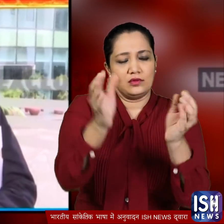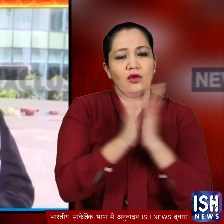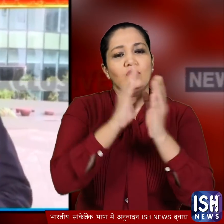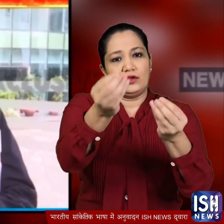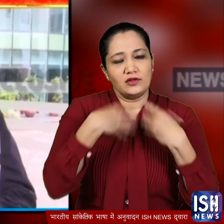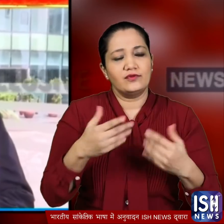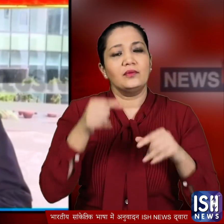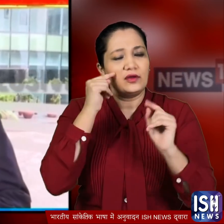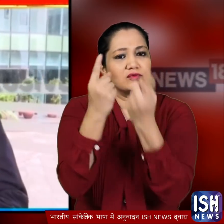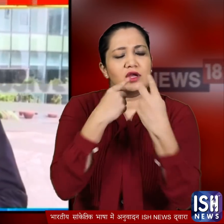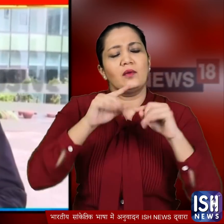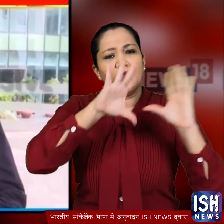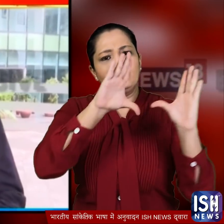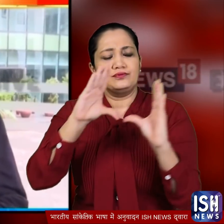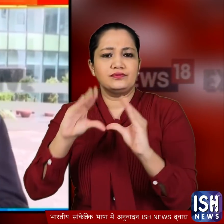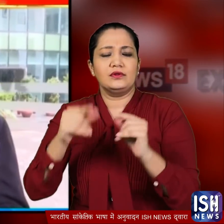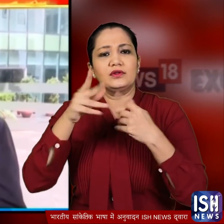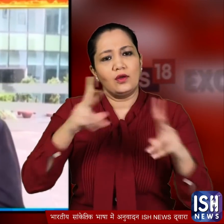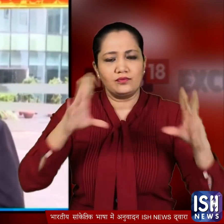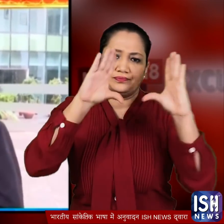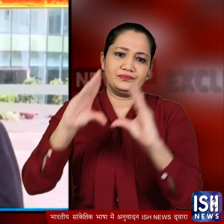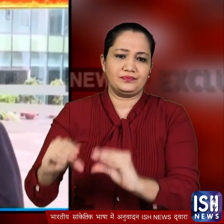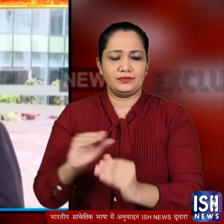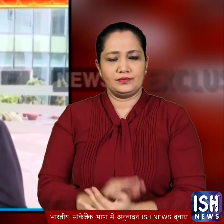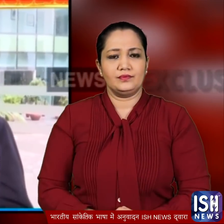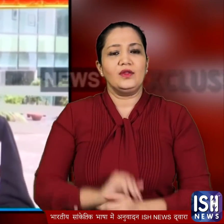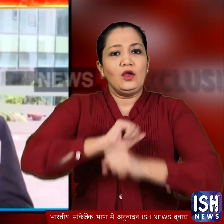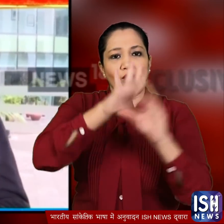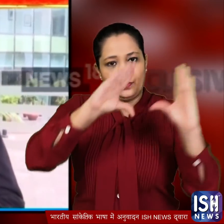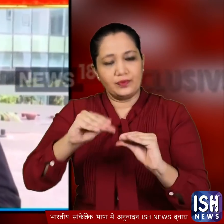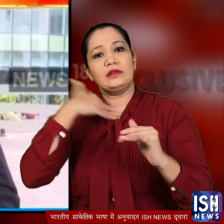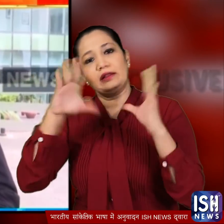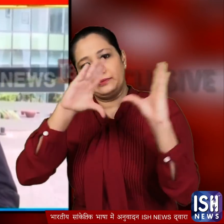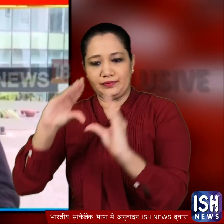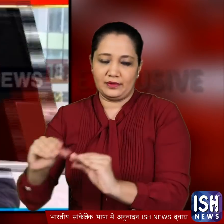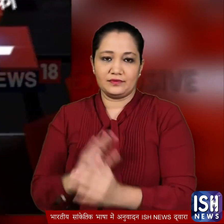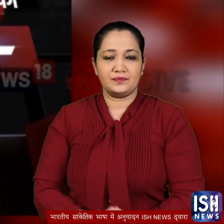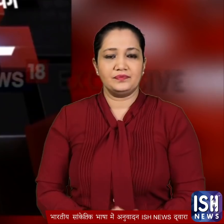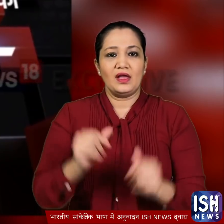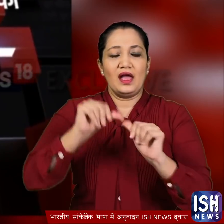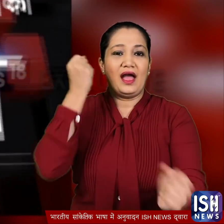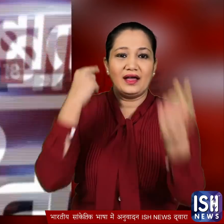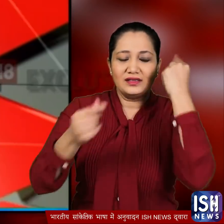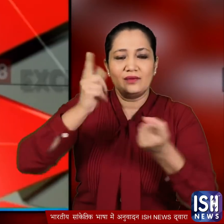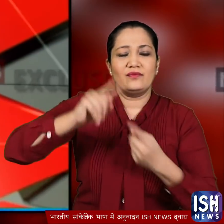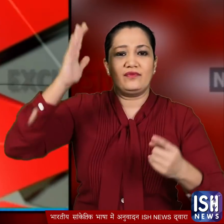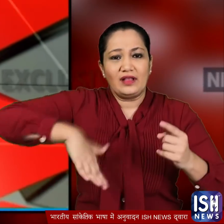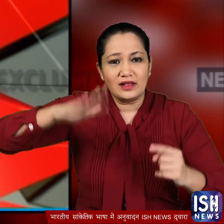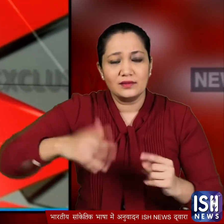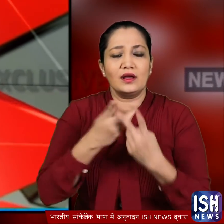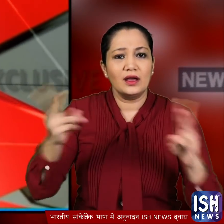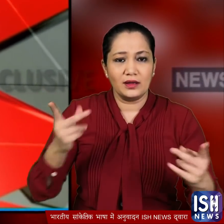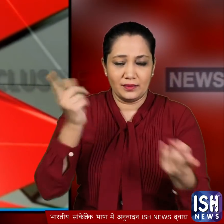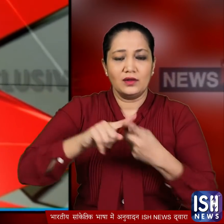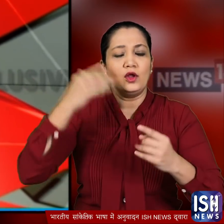on, so you should see that. But overall trend, the cases are declining, the deaths are declining. असम की विधानसभा में एक